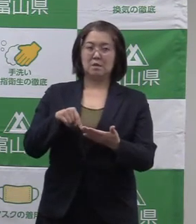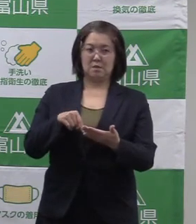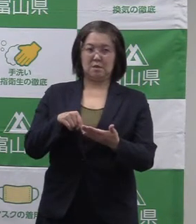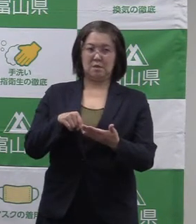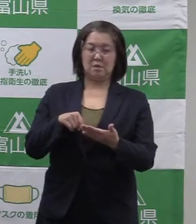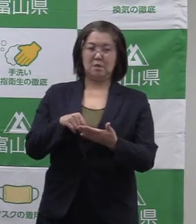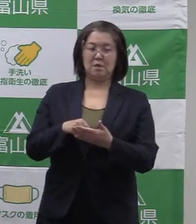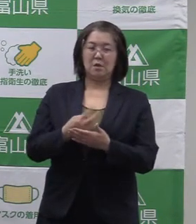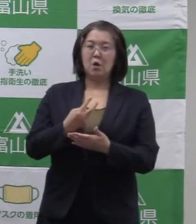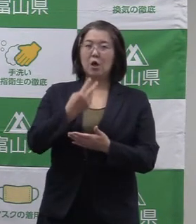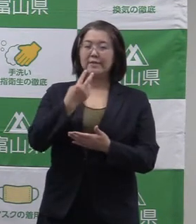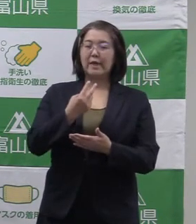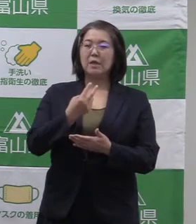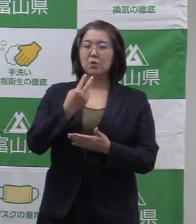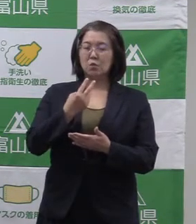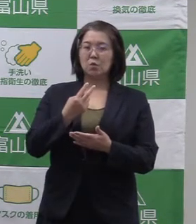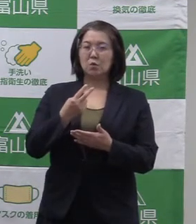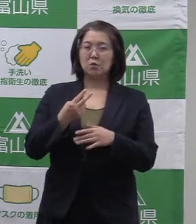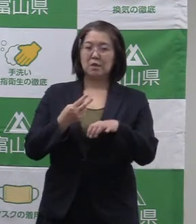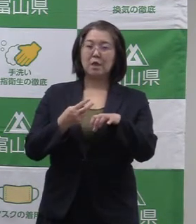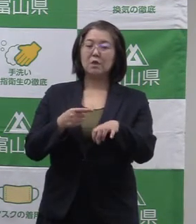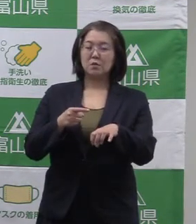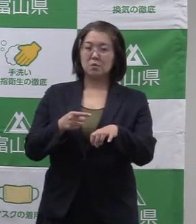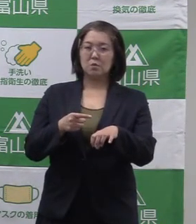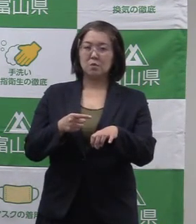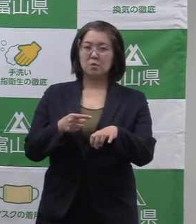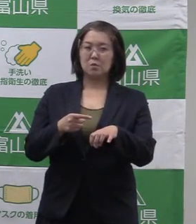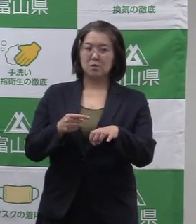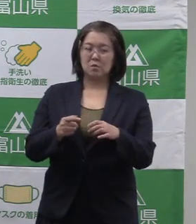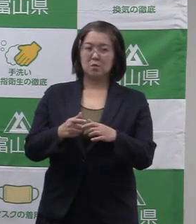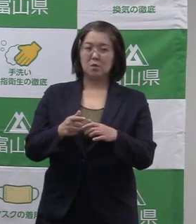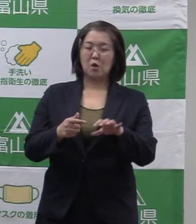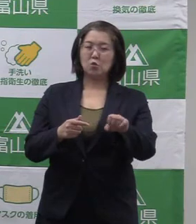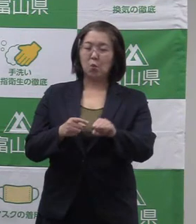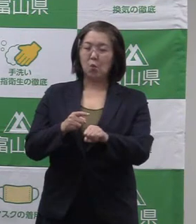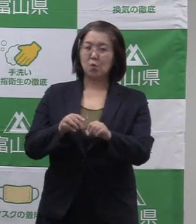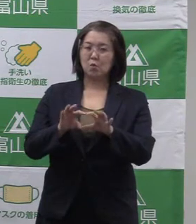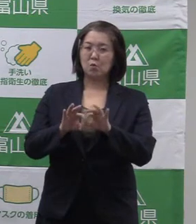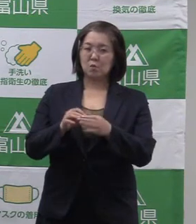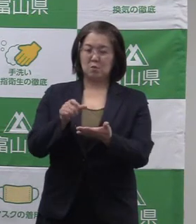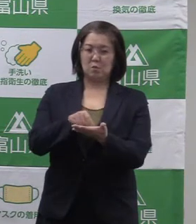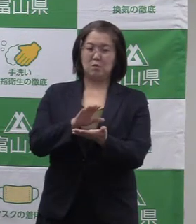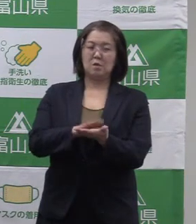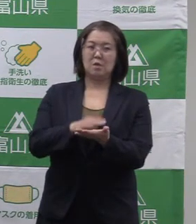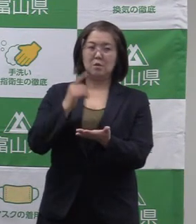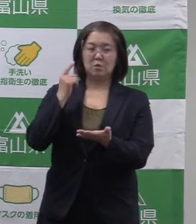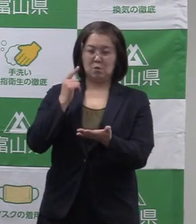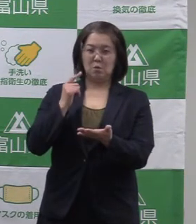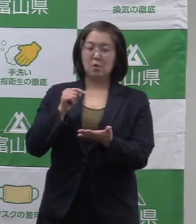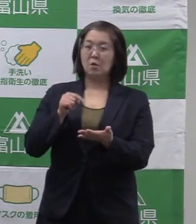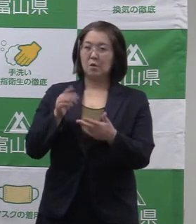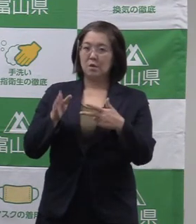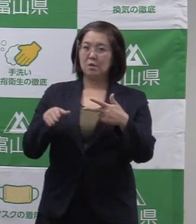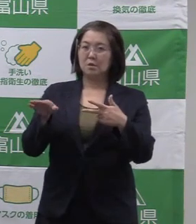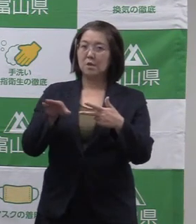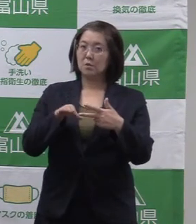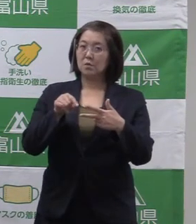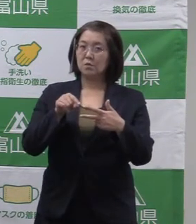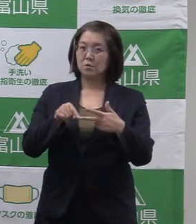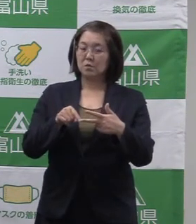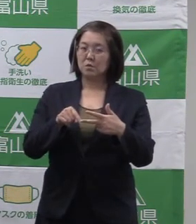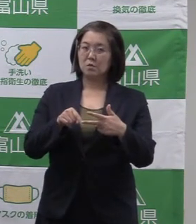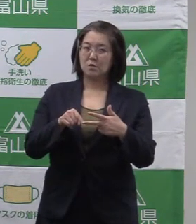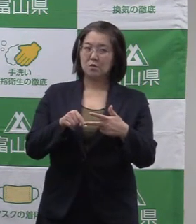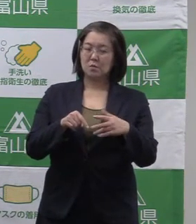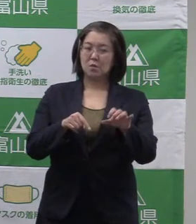ションの一部の確保というものがあったと思うんですけれども、これについては施設自体の確保が